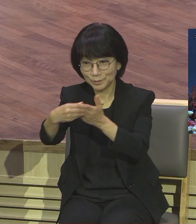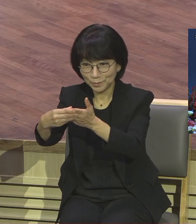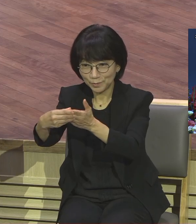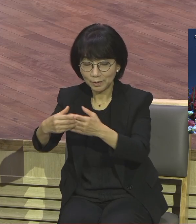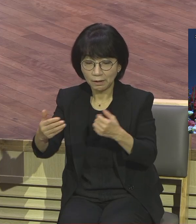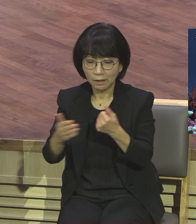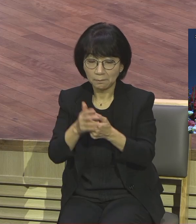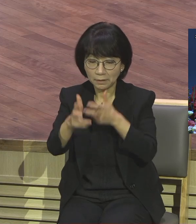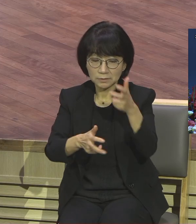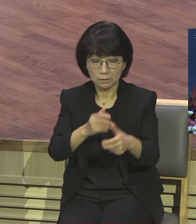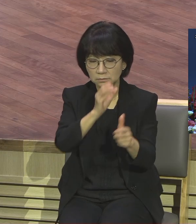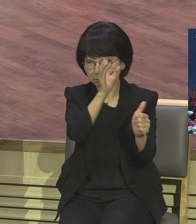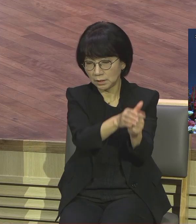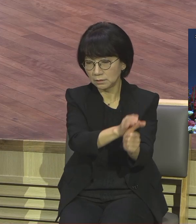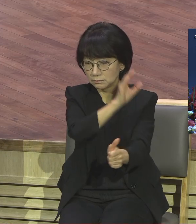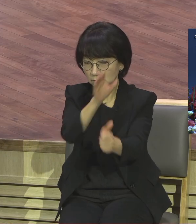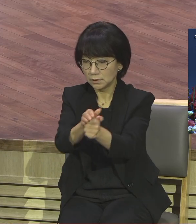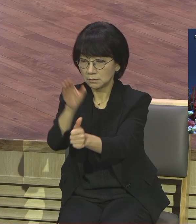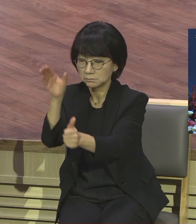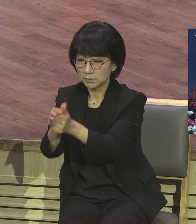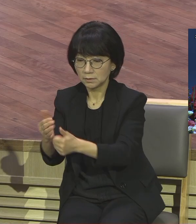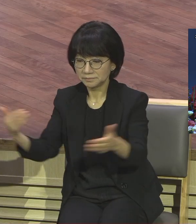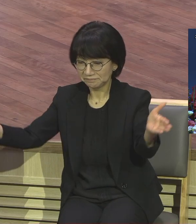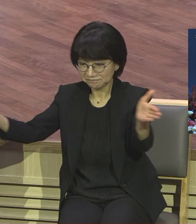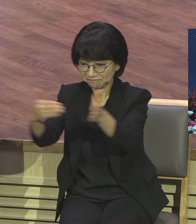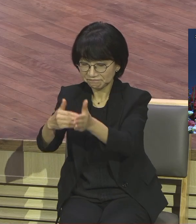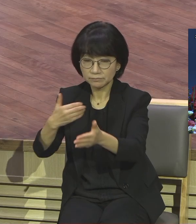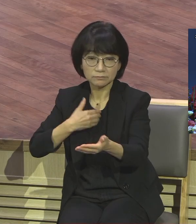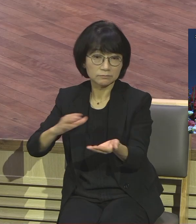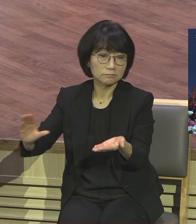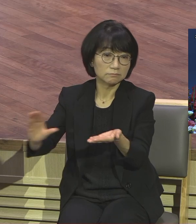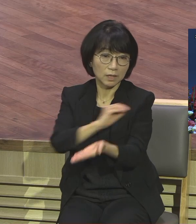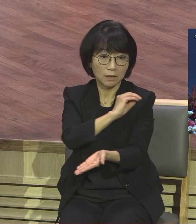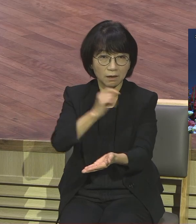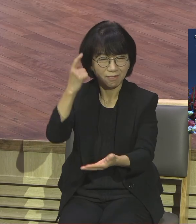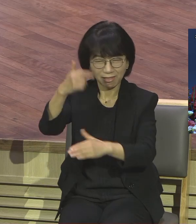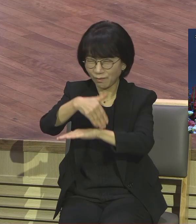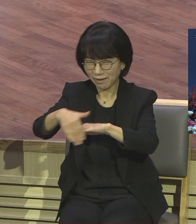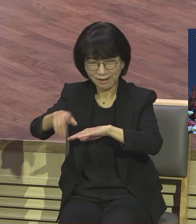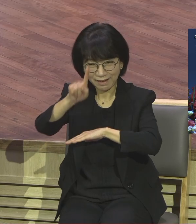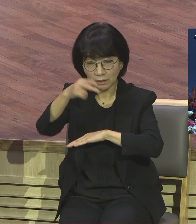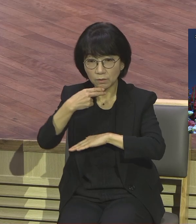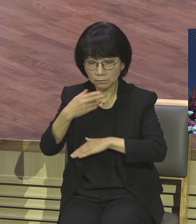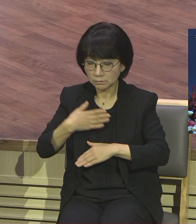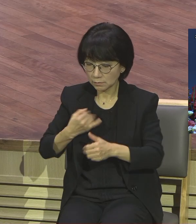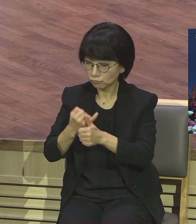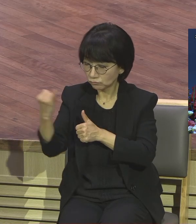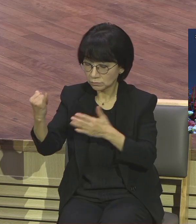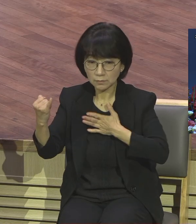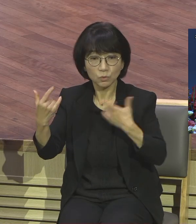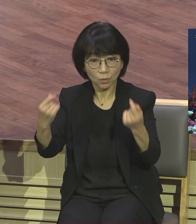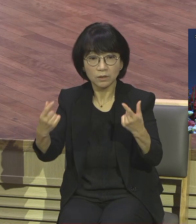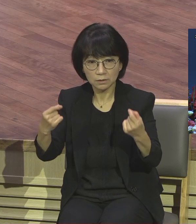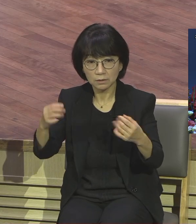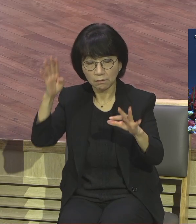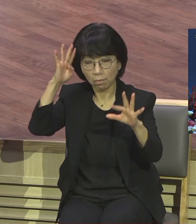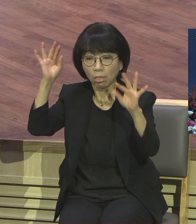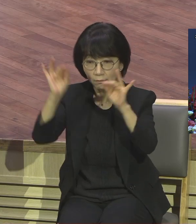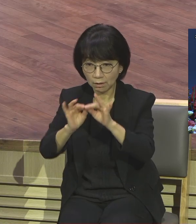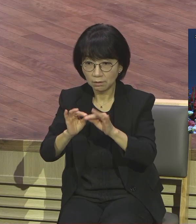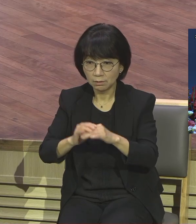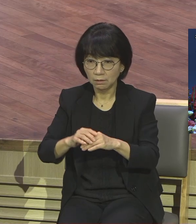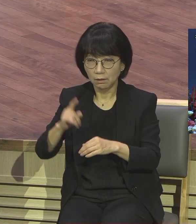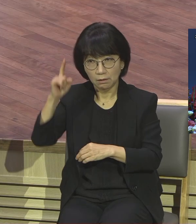멍청한 사람, 멍청. 세상 한테 볼 때 멍청하지요. 멍청하기 짝이 없지요. 이해가 안 되죠, 이해가. 성령